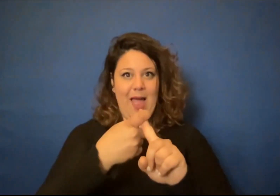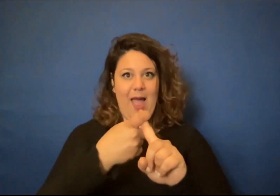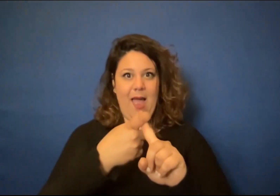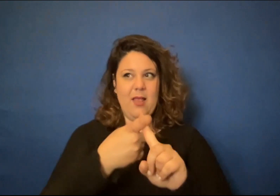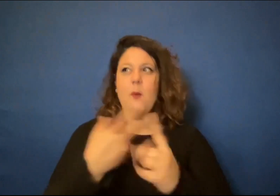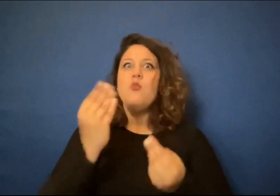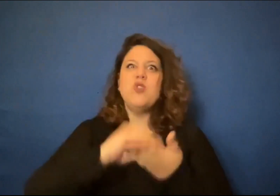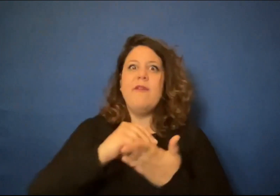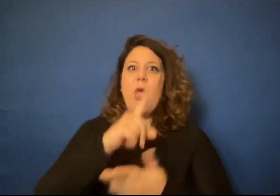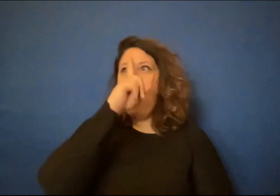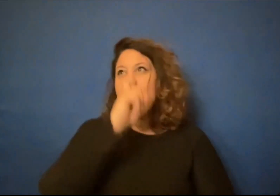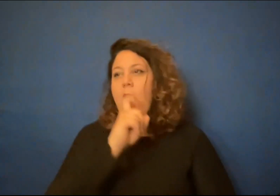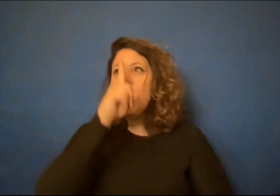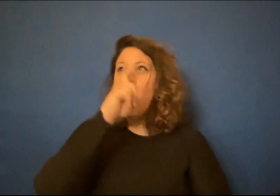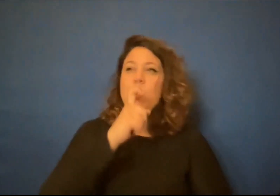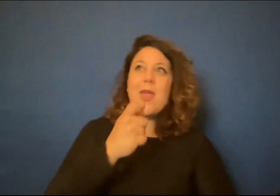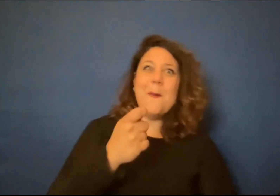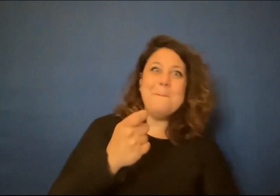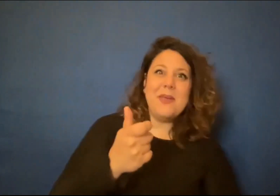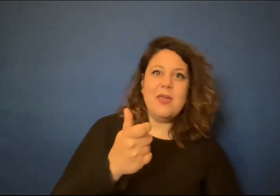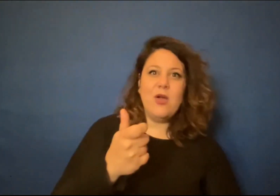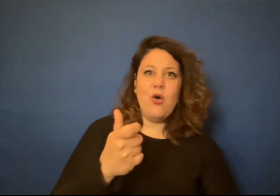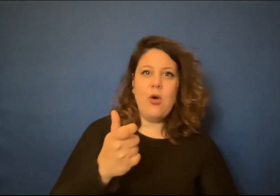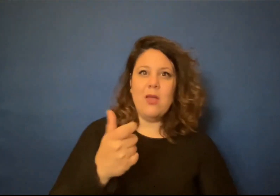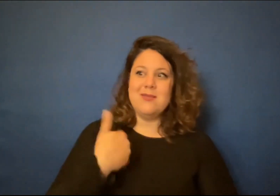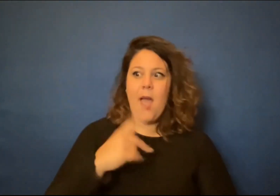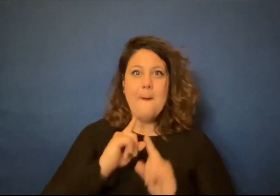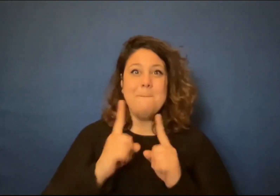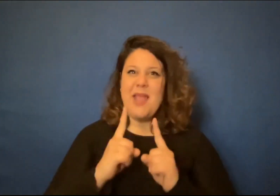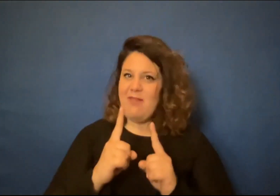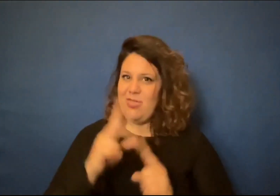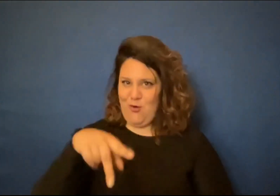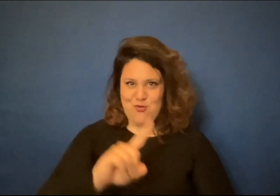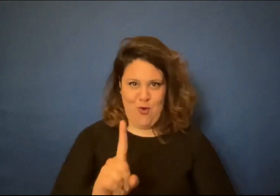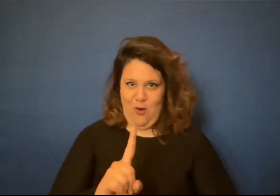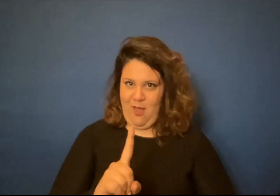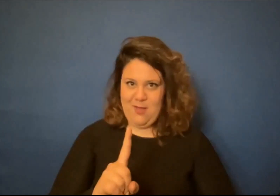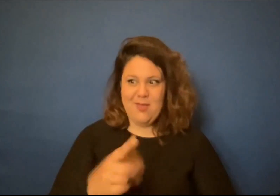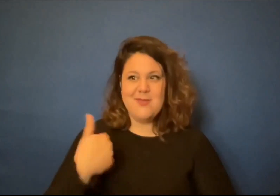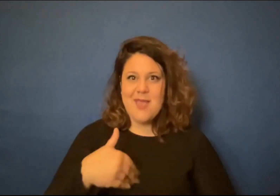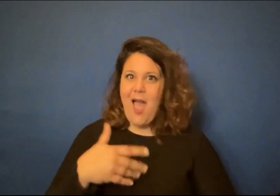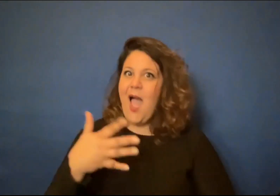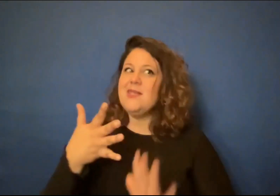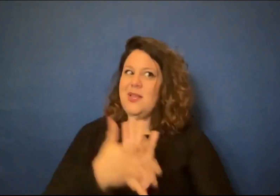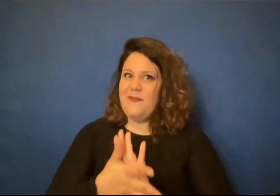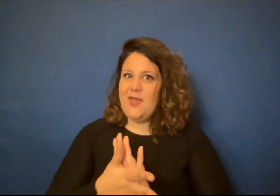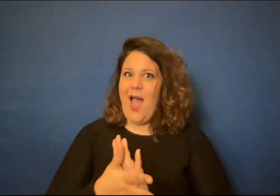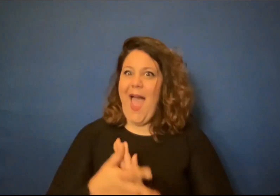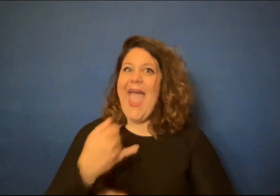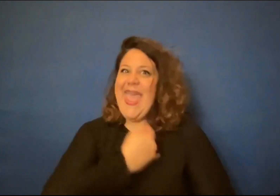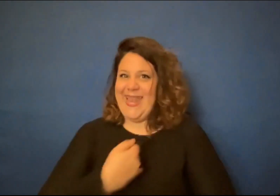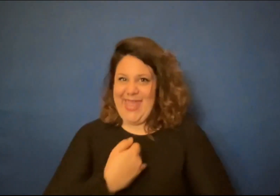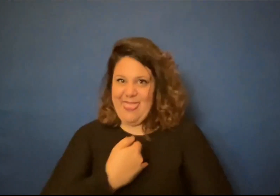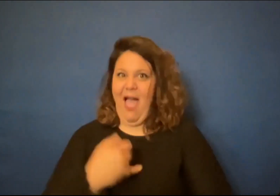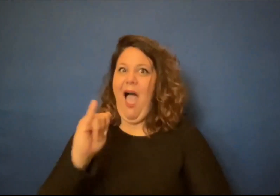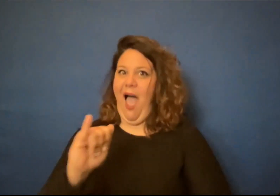y pico, ya no estamos hablando de prevención, estamos hablando de curar las heridas causadas, ya, o sea,